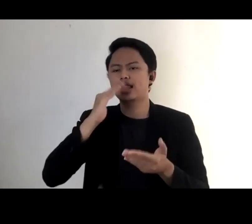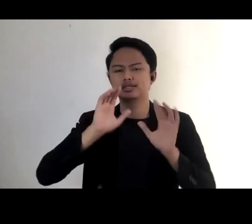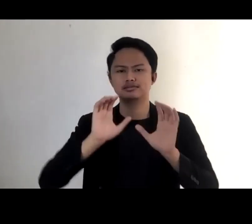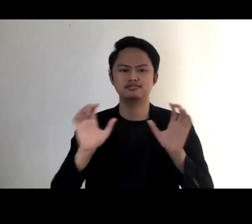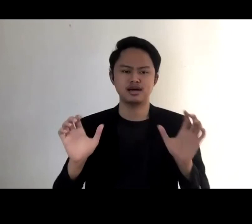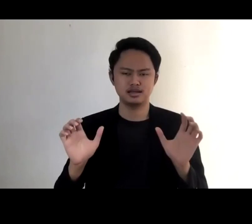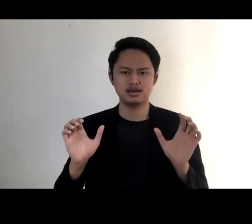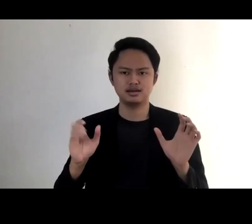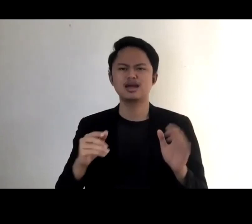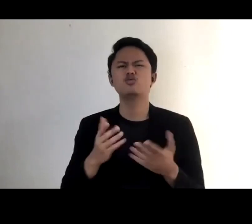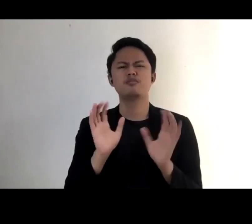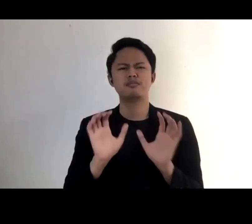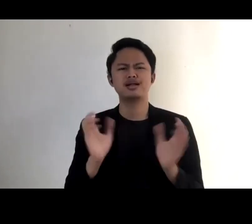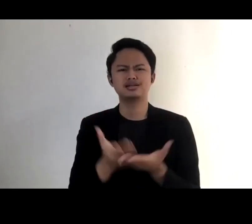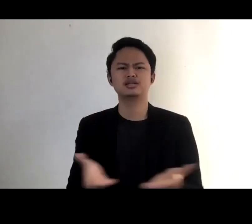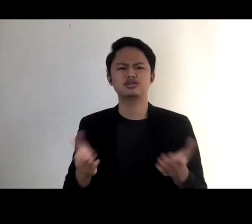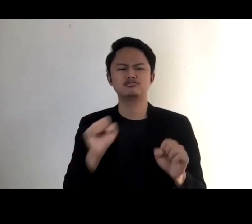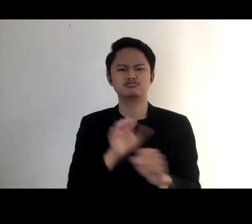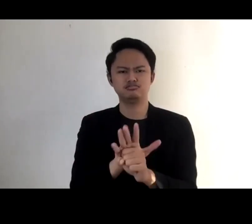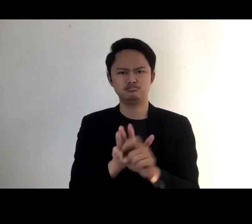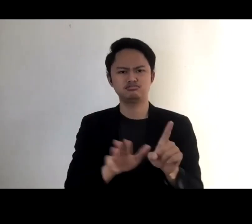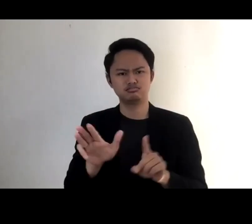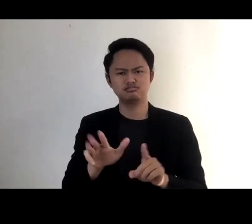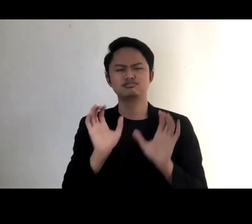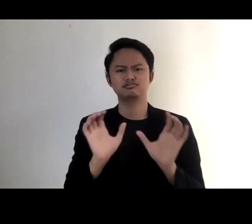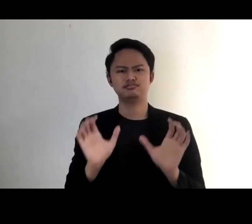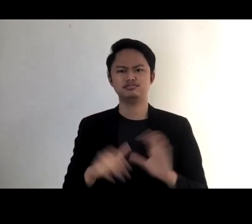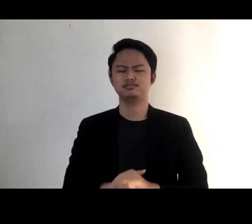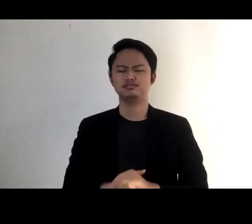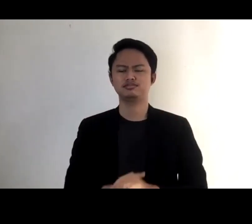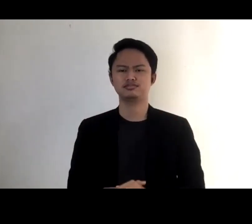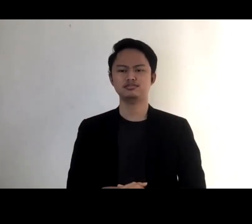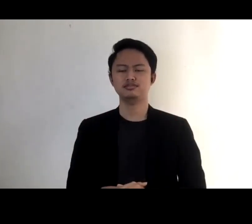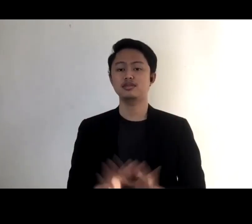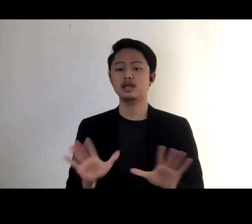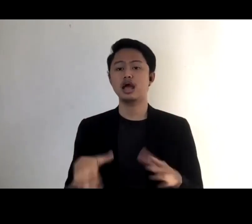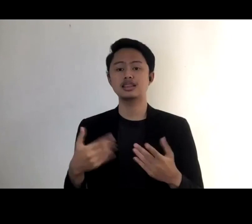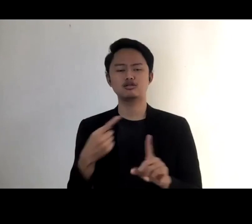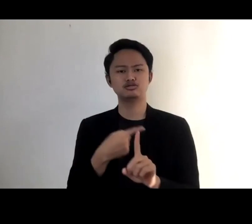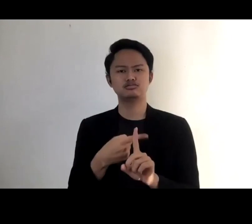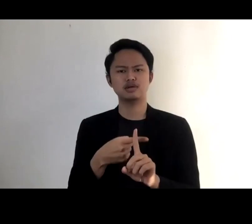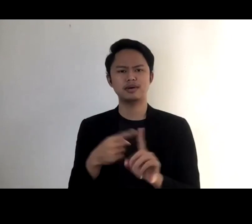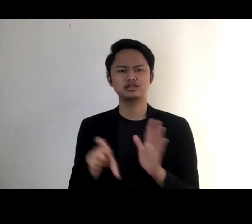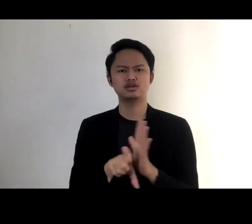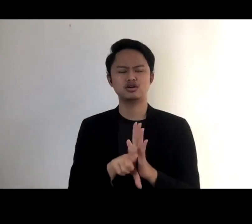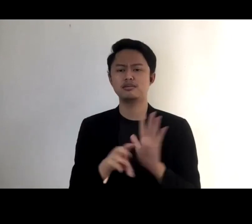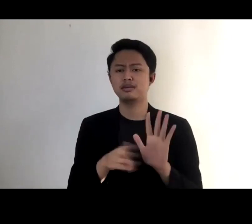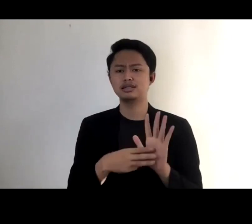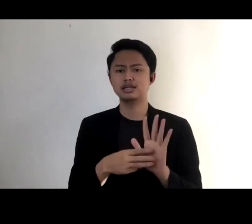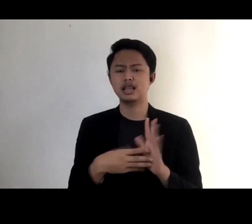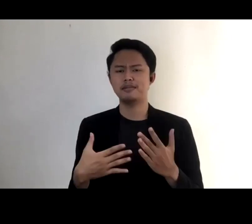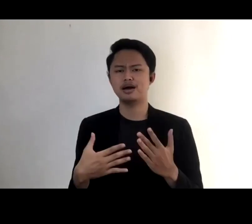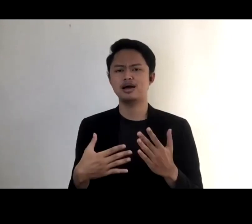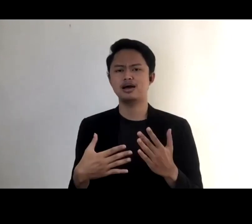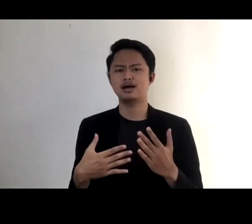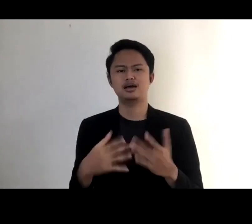justru banyak terjadi di masa pandemi COVID-19 ini. Belum lagi yang soal terkait dengan kekerasan cyber ya,